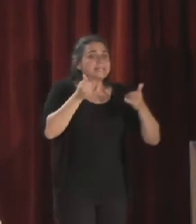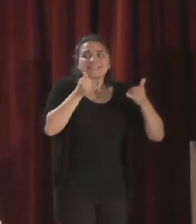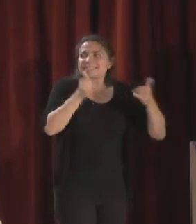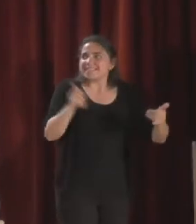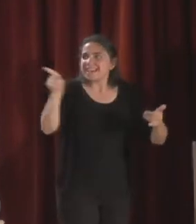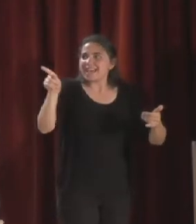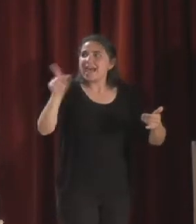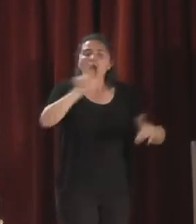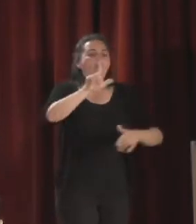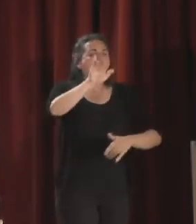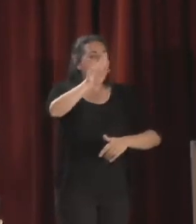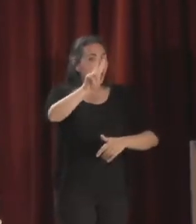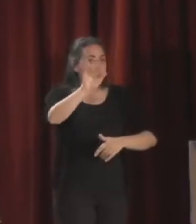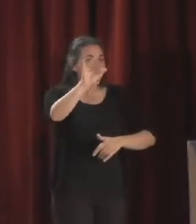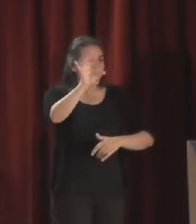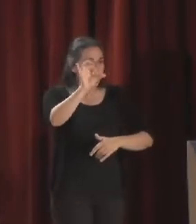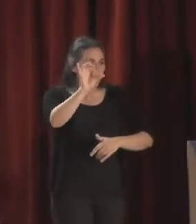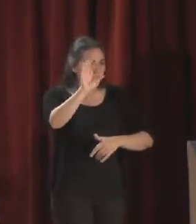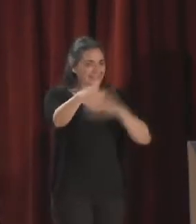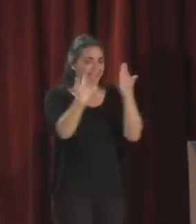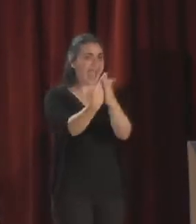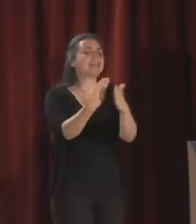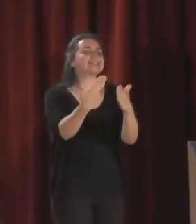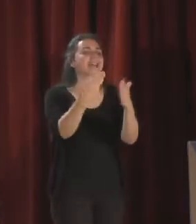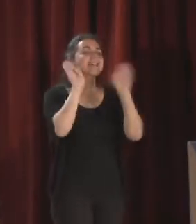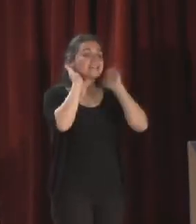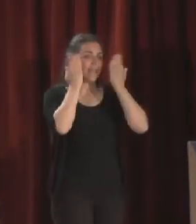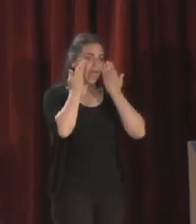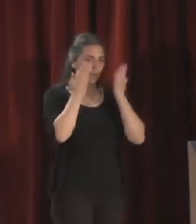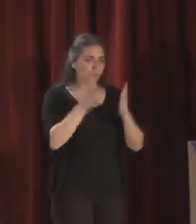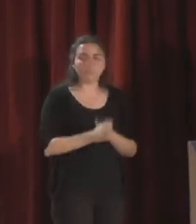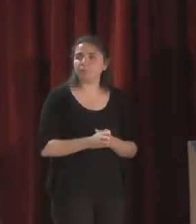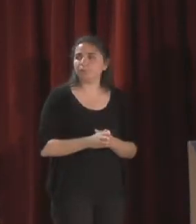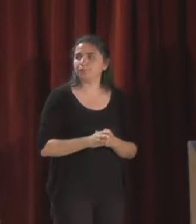Luís ao Senado. Moitísimas grazas a todos.